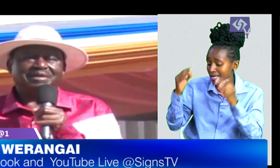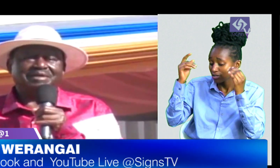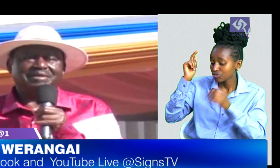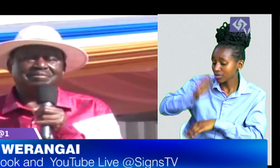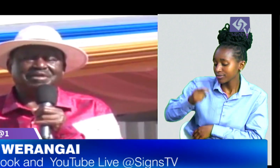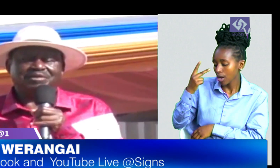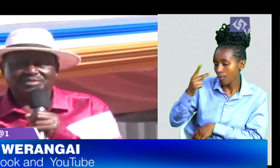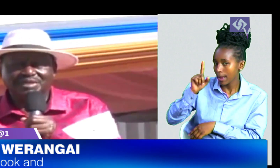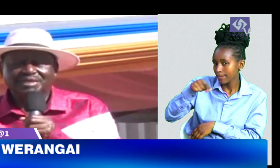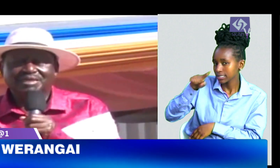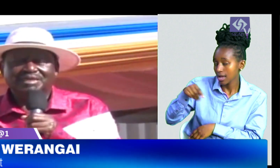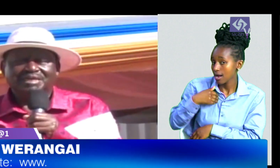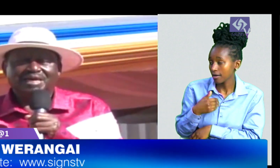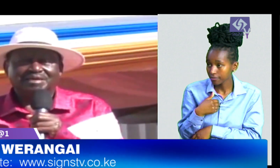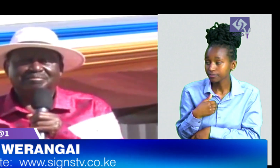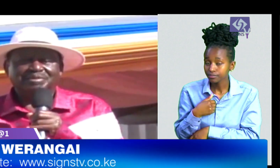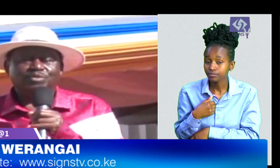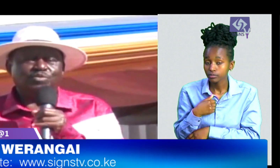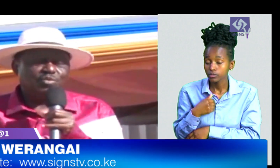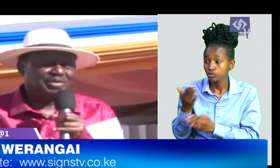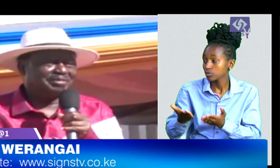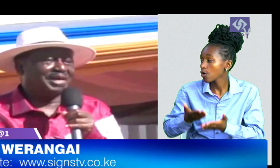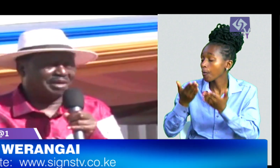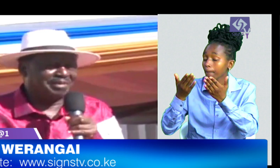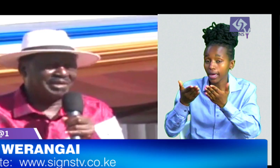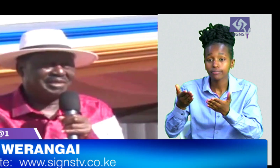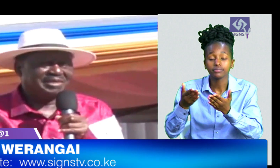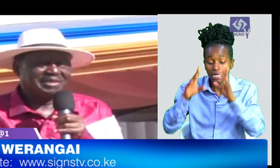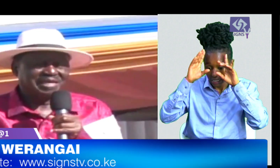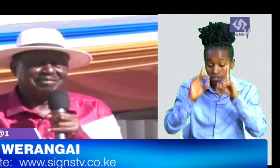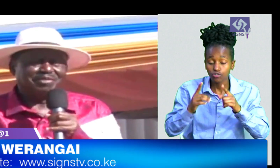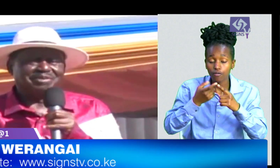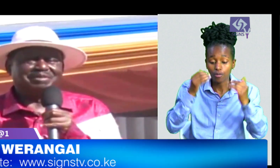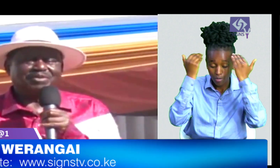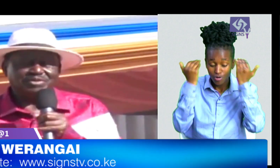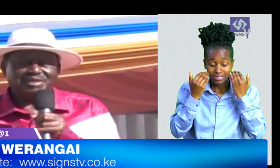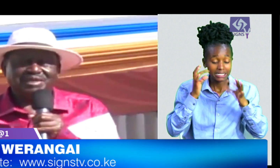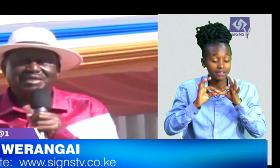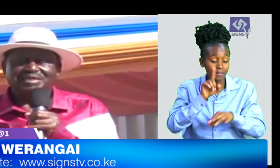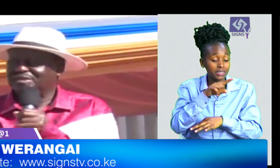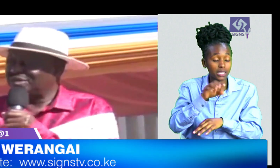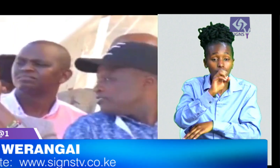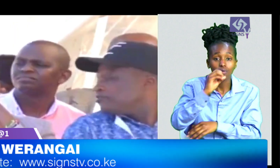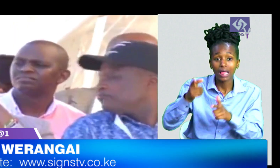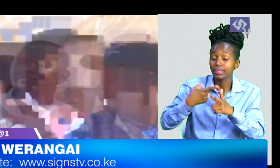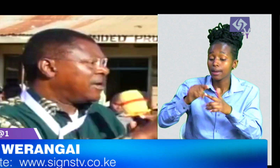na makosa anapewa hukumu na mahakama. Kama hakuna makosa, yeye anawachwa. In